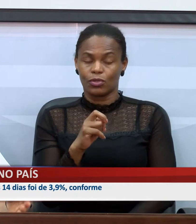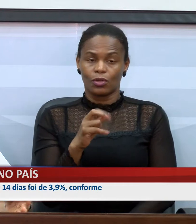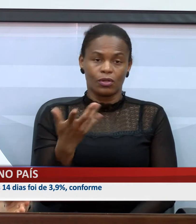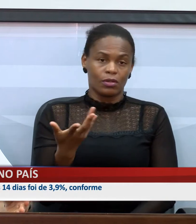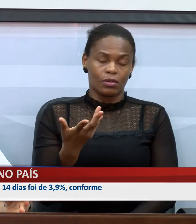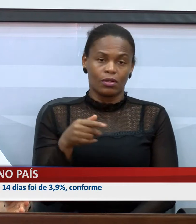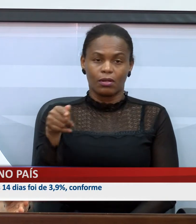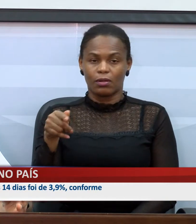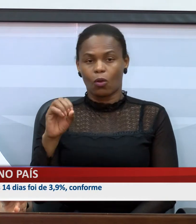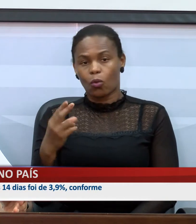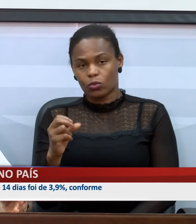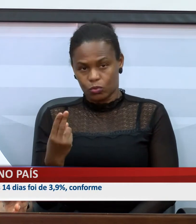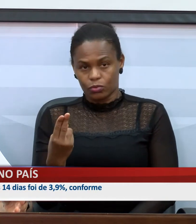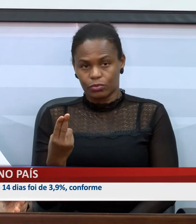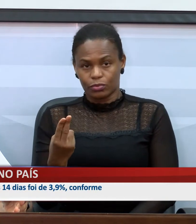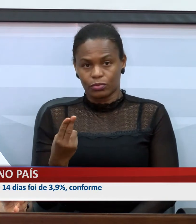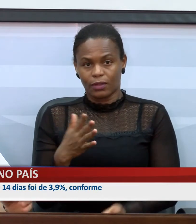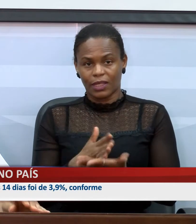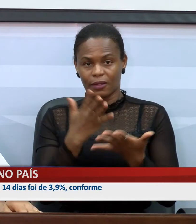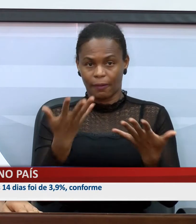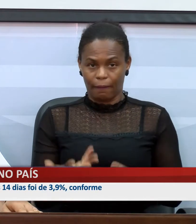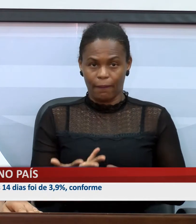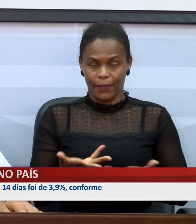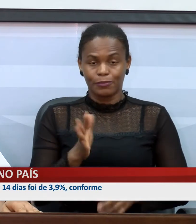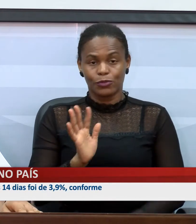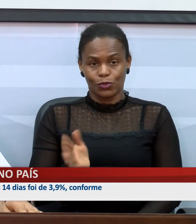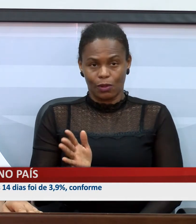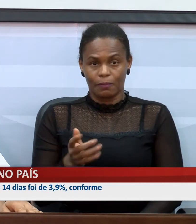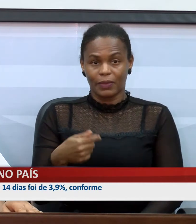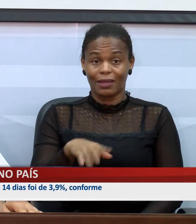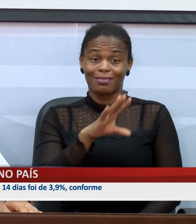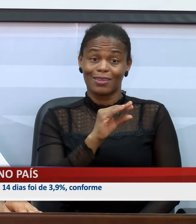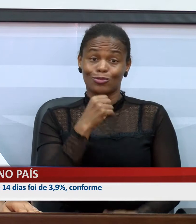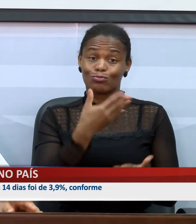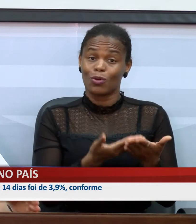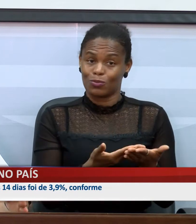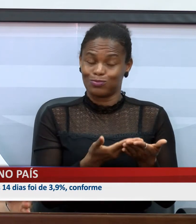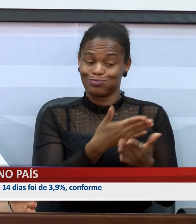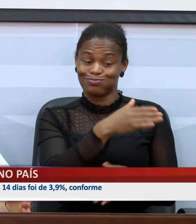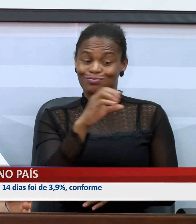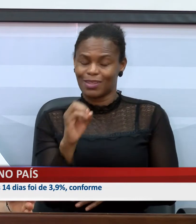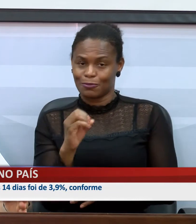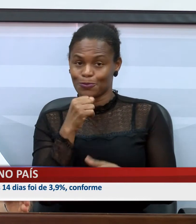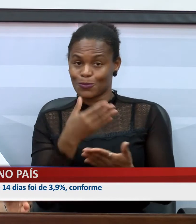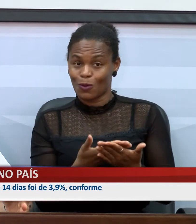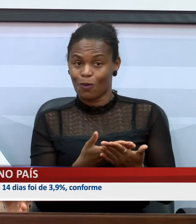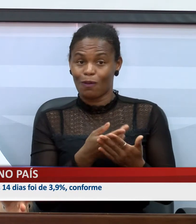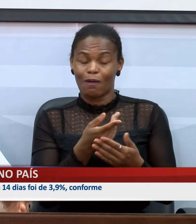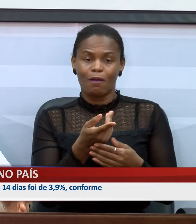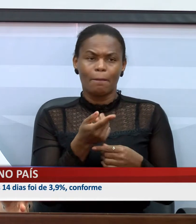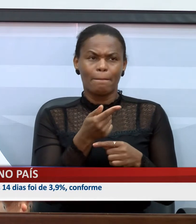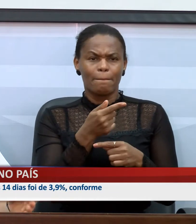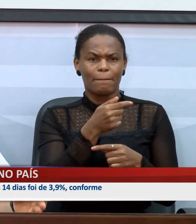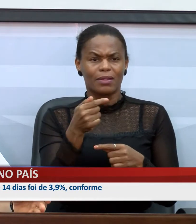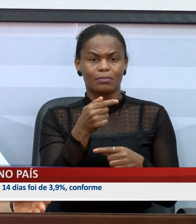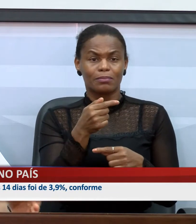Em outubro, até agora, já estamos com 10 óbitos, ou seja, um pouco menos da metade